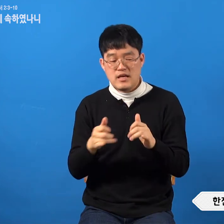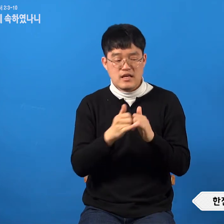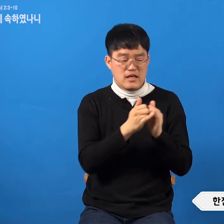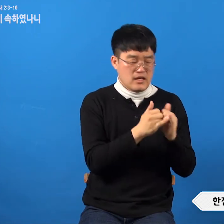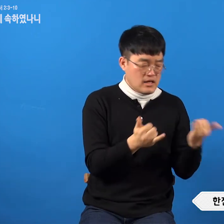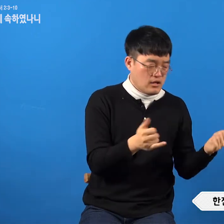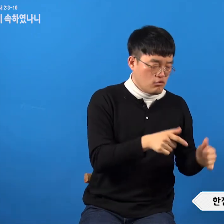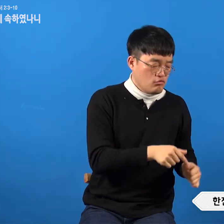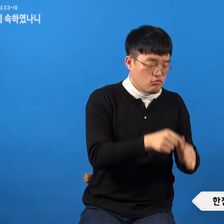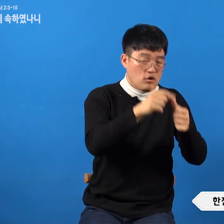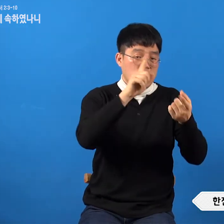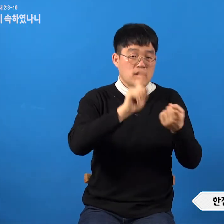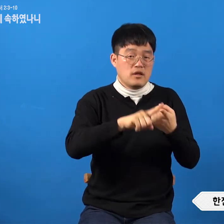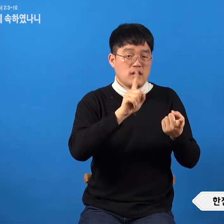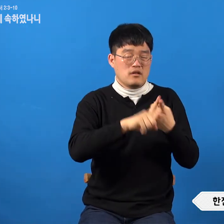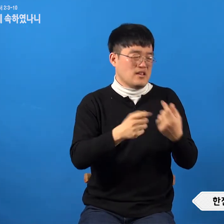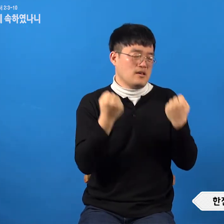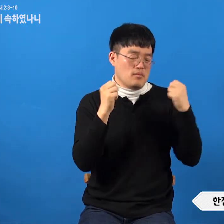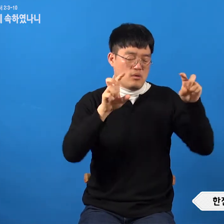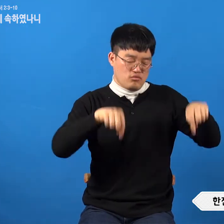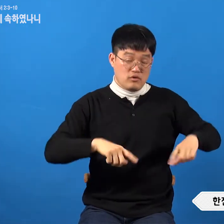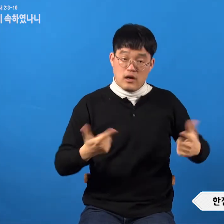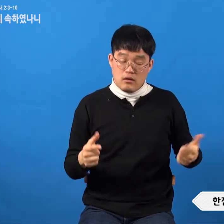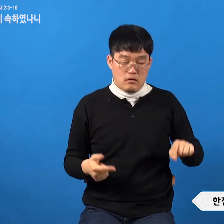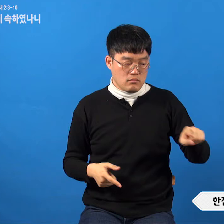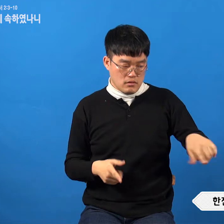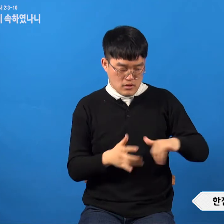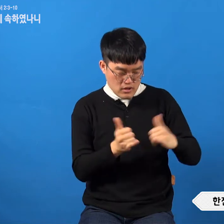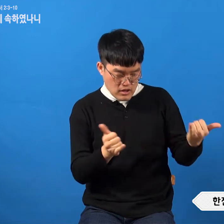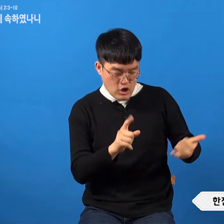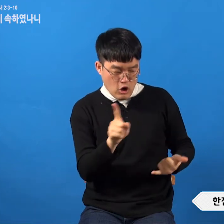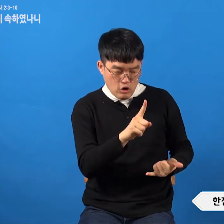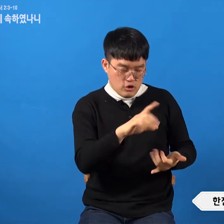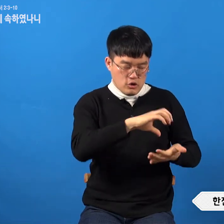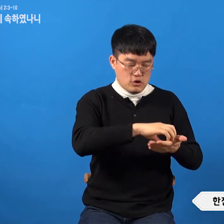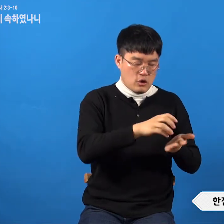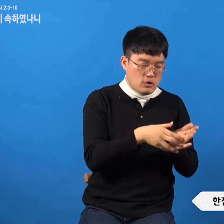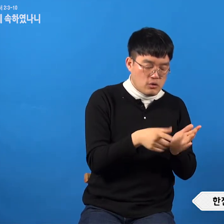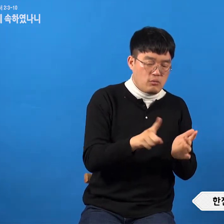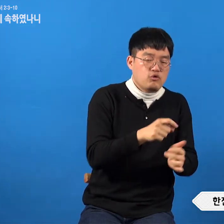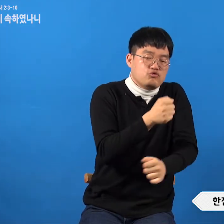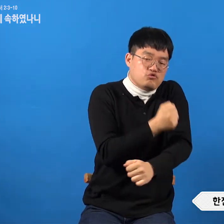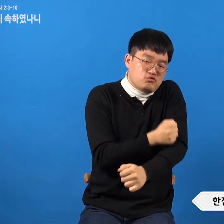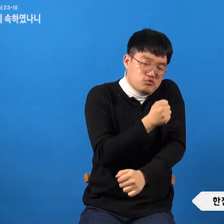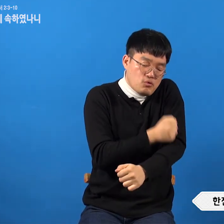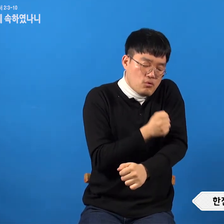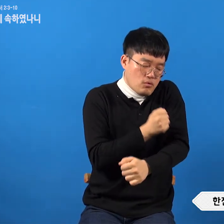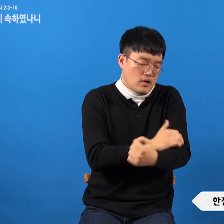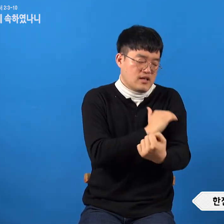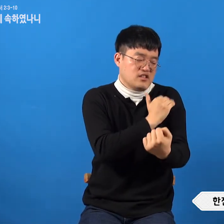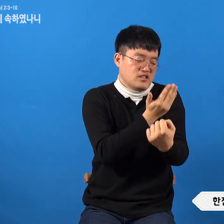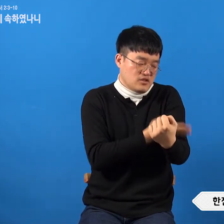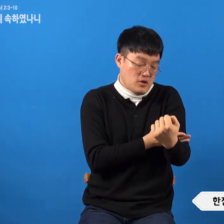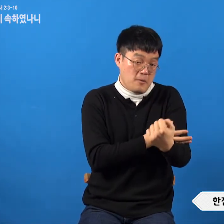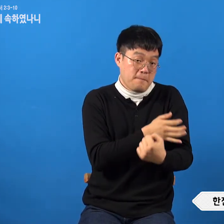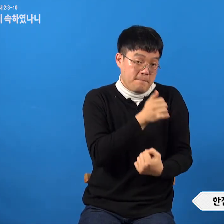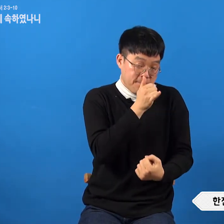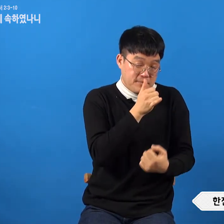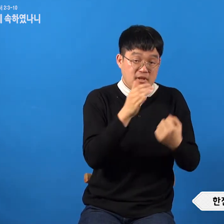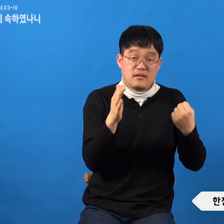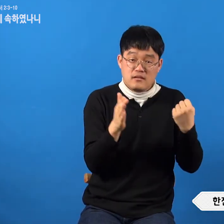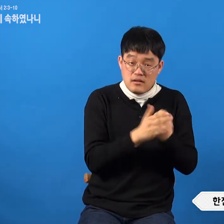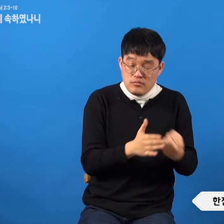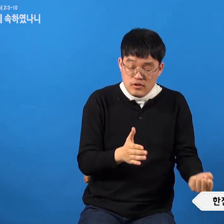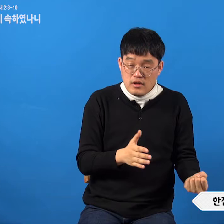아무것도 할 수 없는 그런 무력한 존재가 아니라 어느 정도 뭔가를 할 수 있는 능력을 가진 존재고